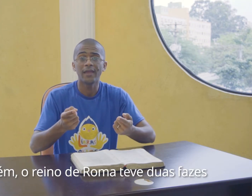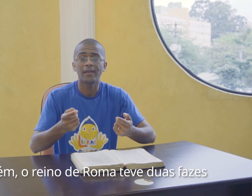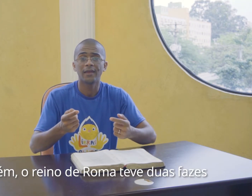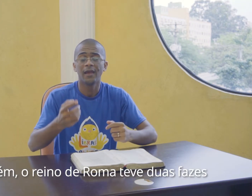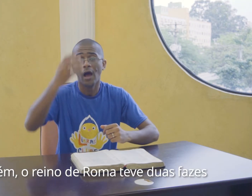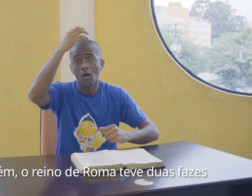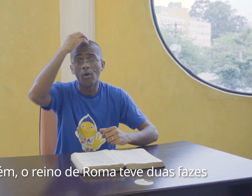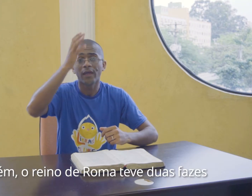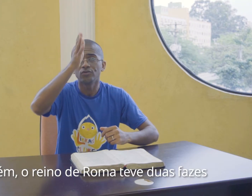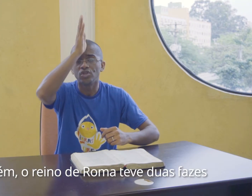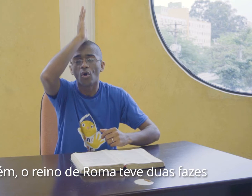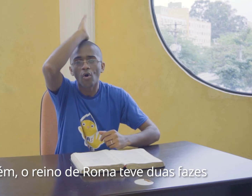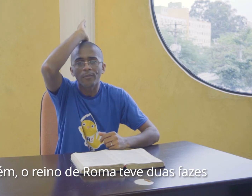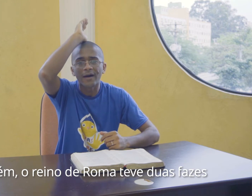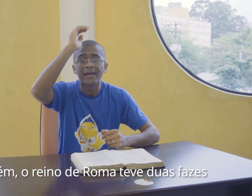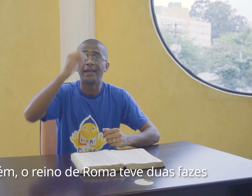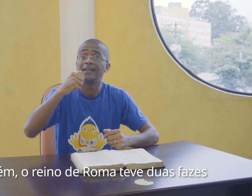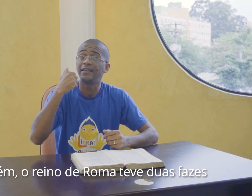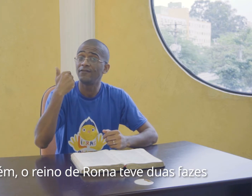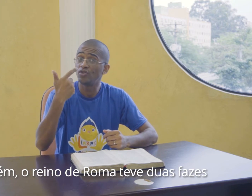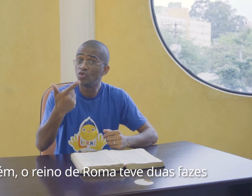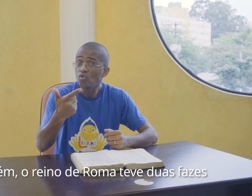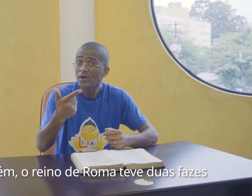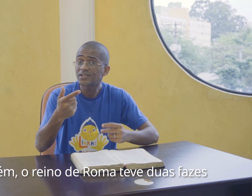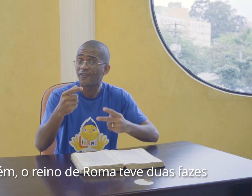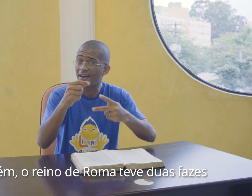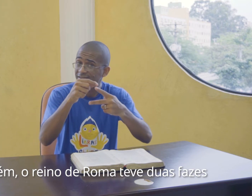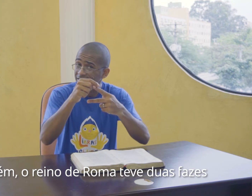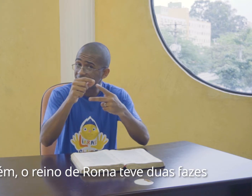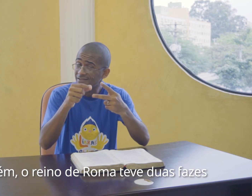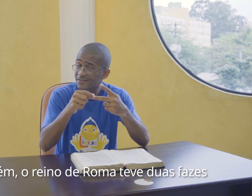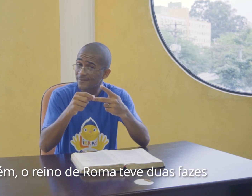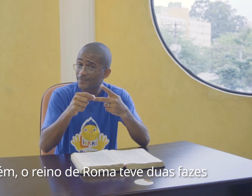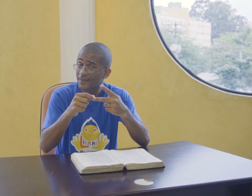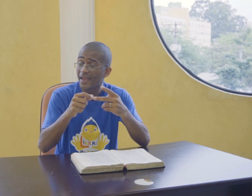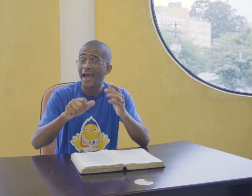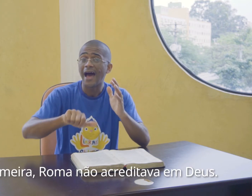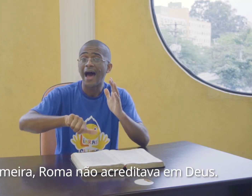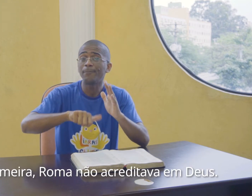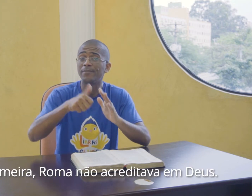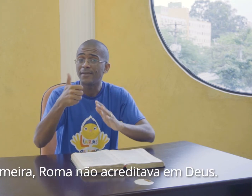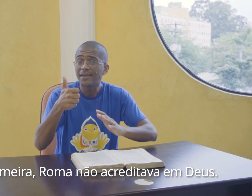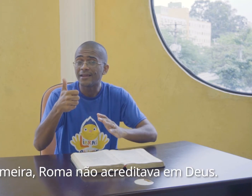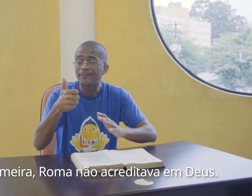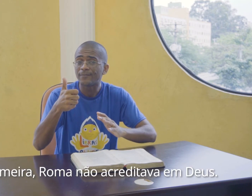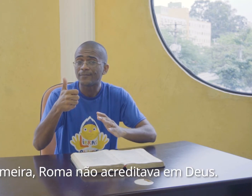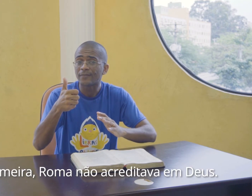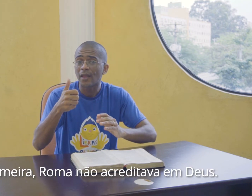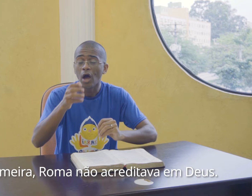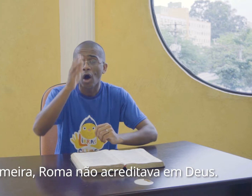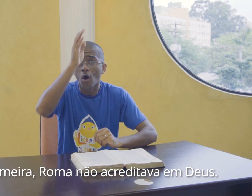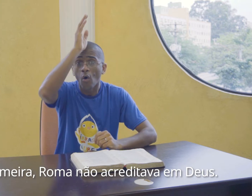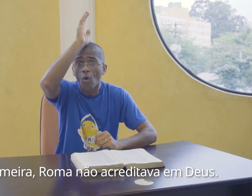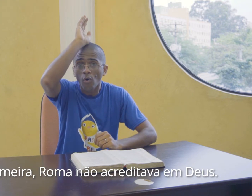Porém, o reino de Roma, ele teve 2 fases. A primeira,